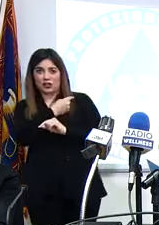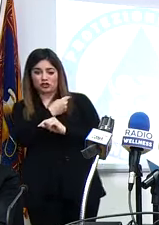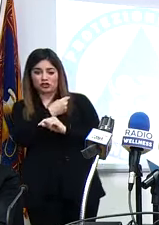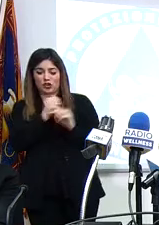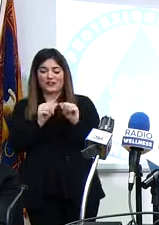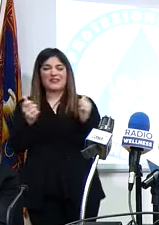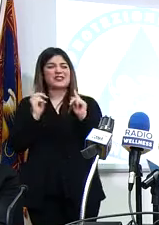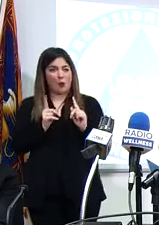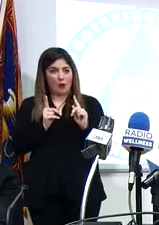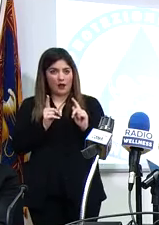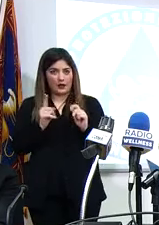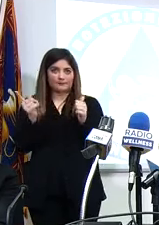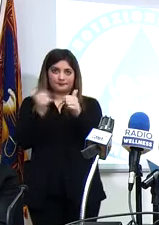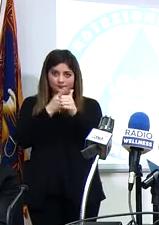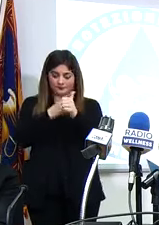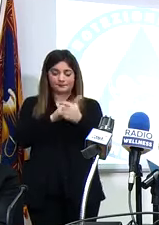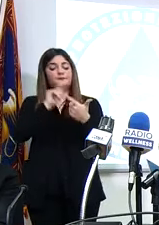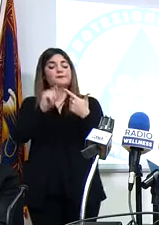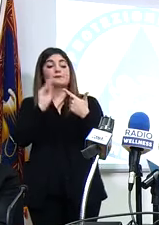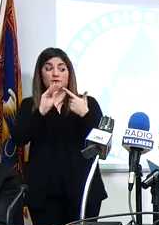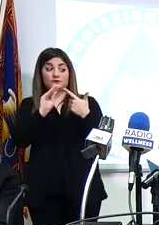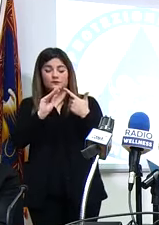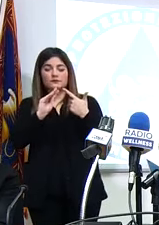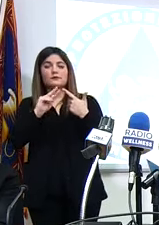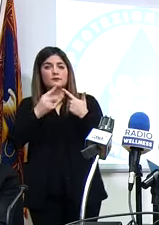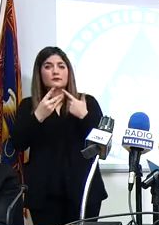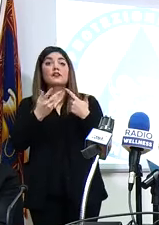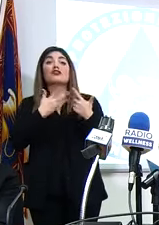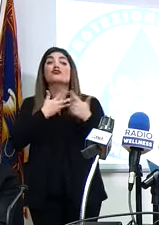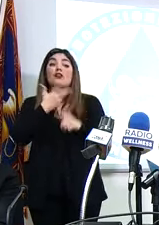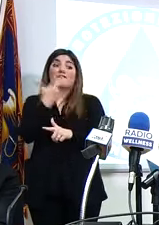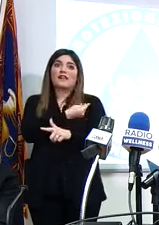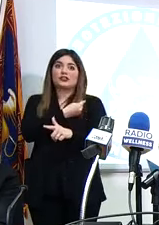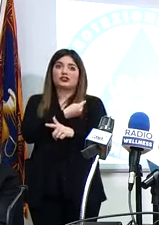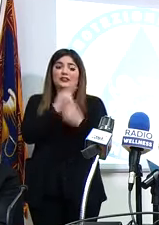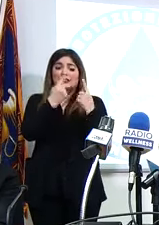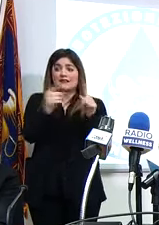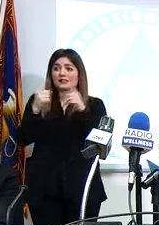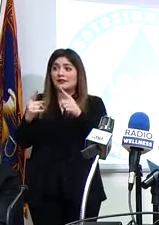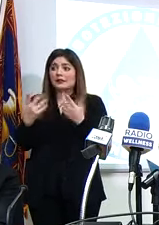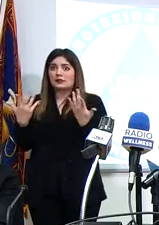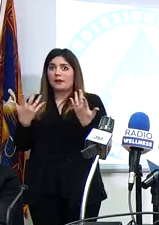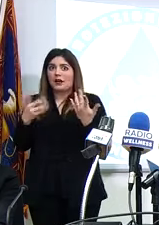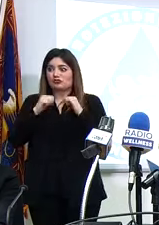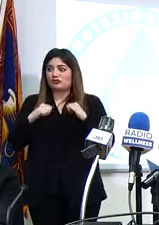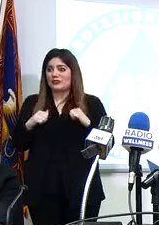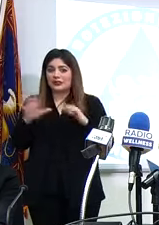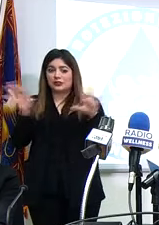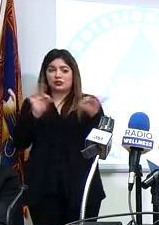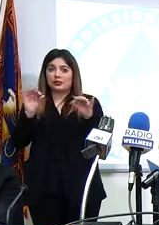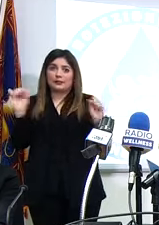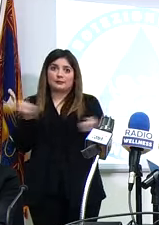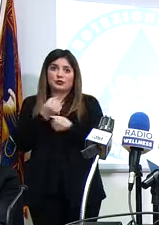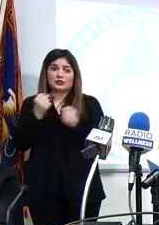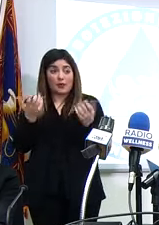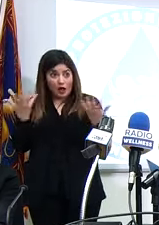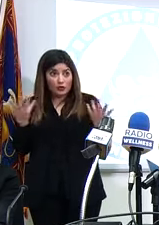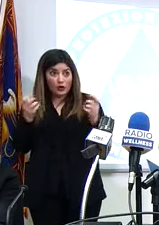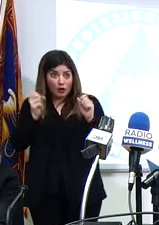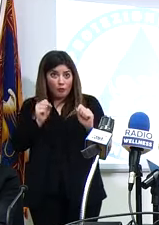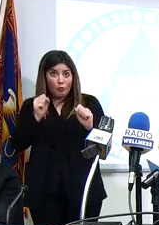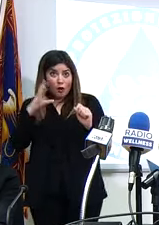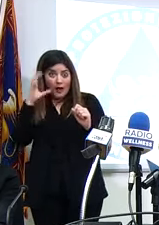che ci sono diversi tipi di vaccini e uno non può scegliere, possiamo spiegare alla gente che differenza c'è tra